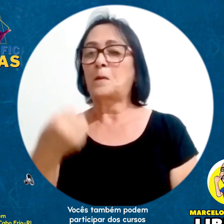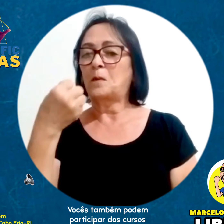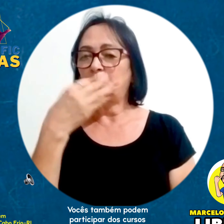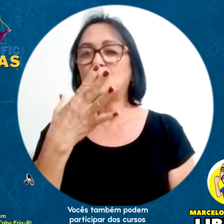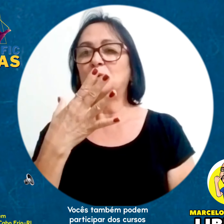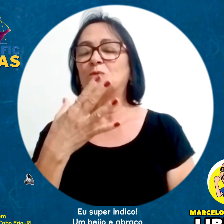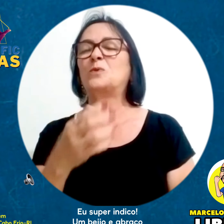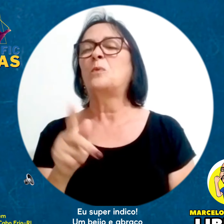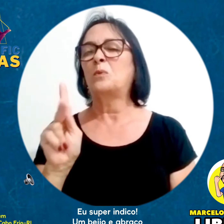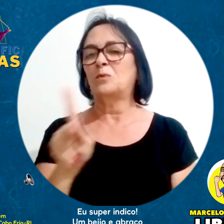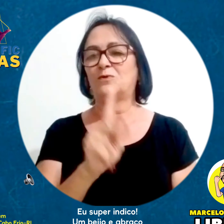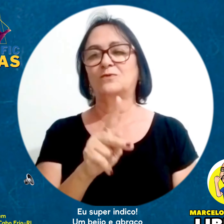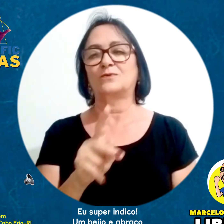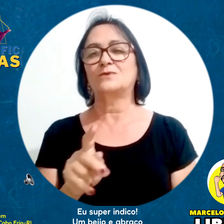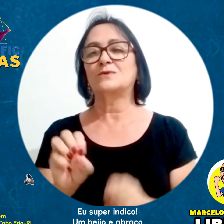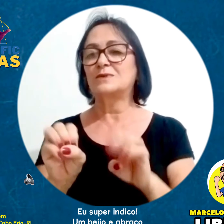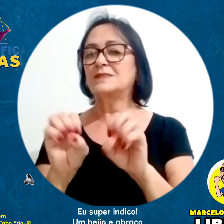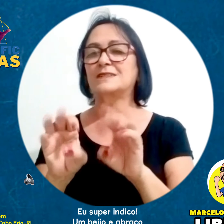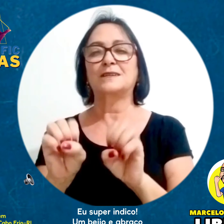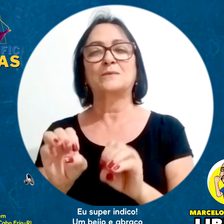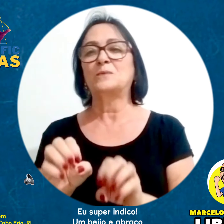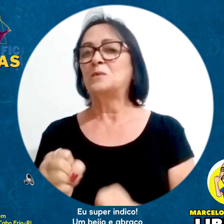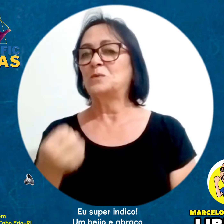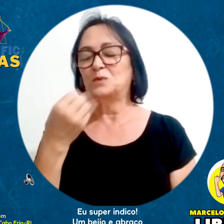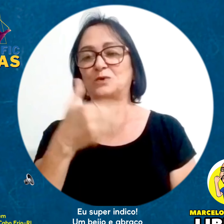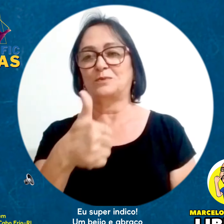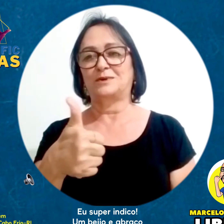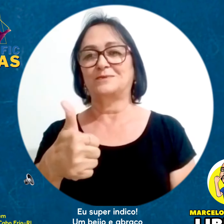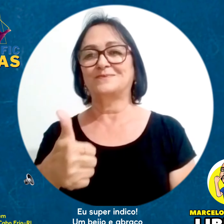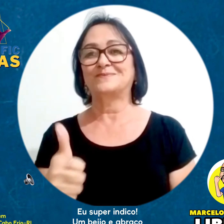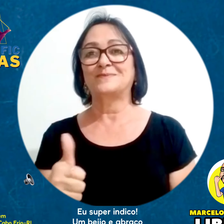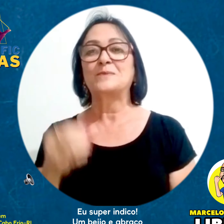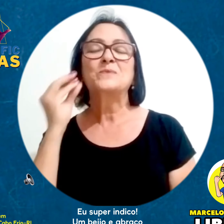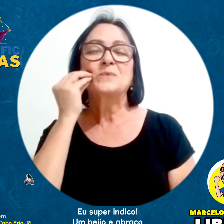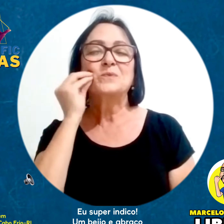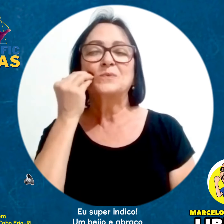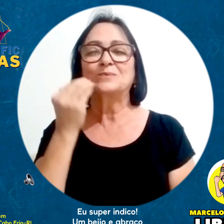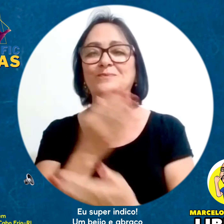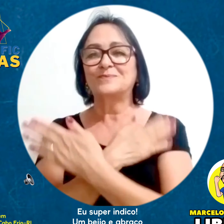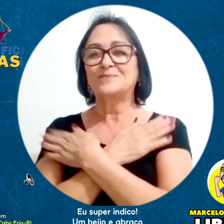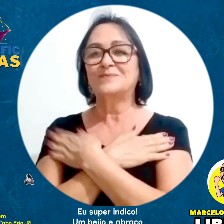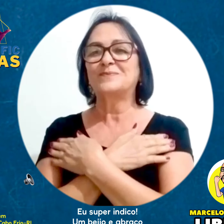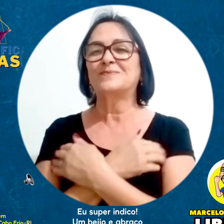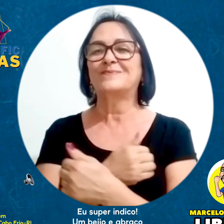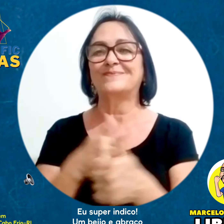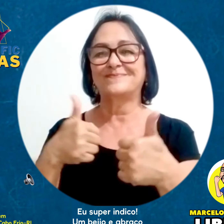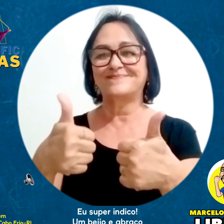curso com ele. Eu super indico, viu? O professor Ranzula tem um ensino ótimo. Beijinhos e abraço.